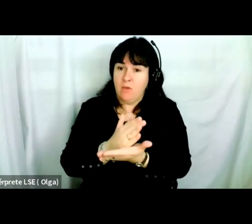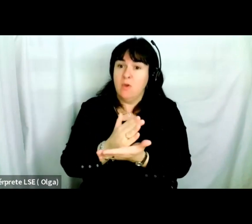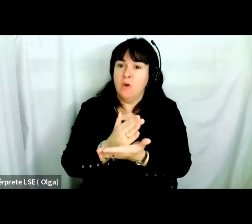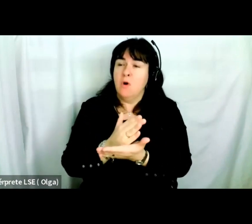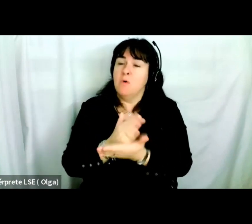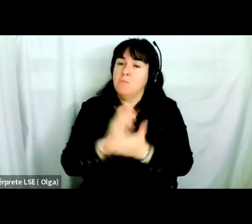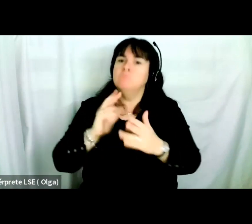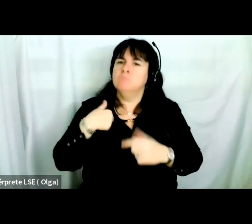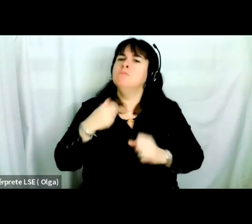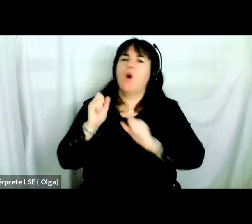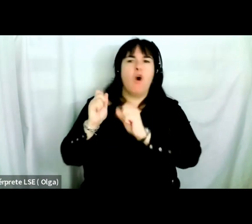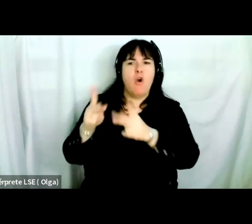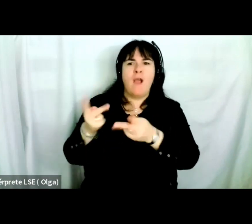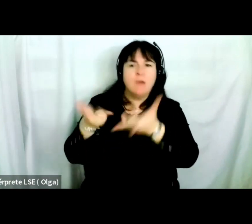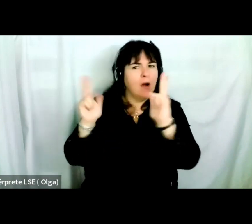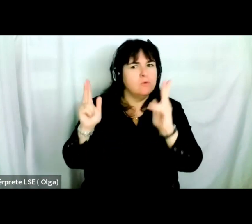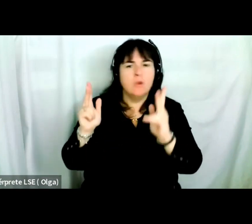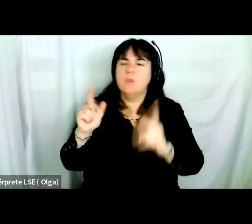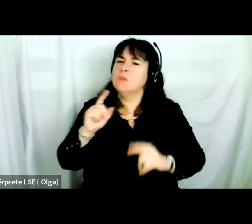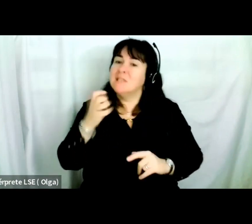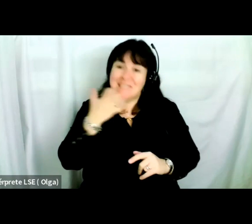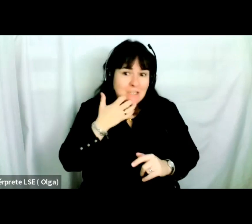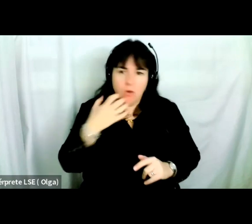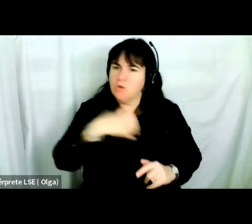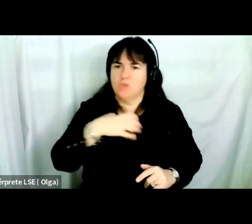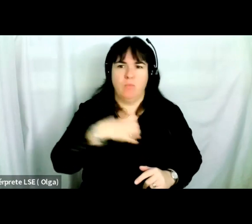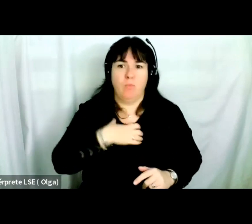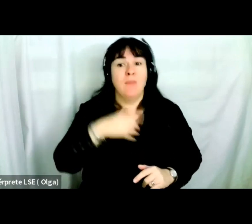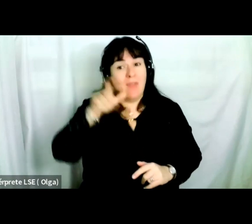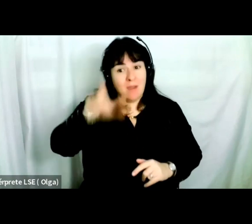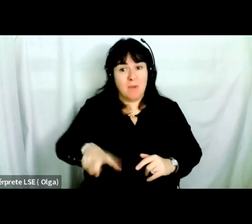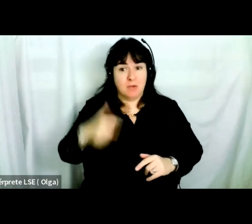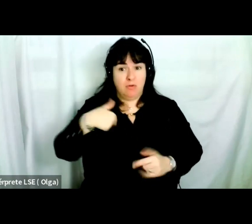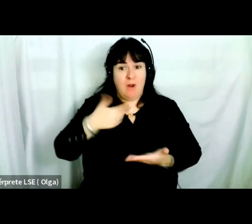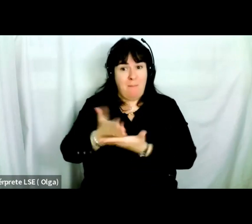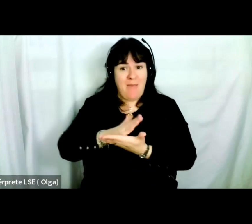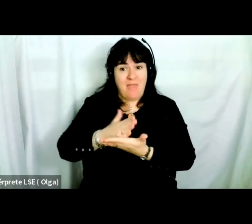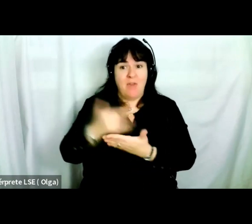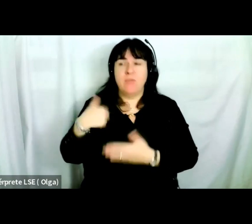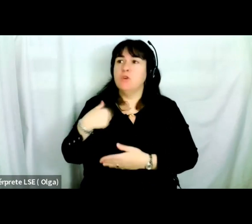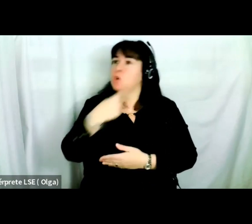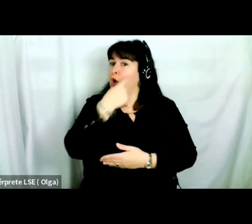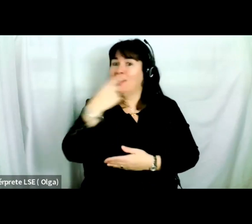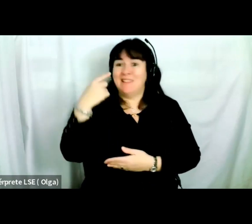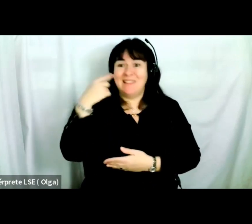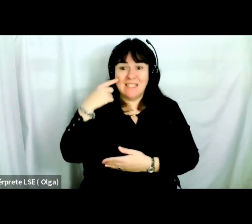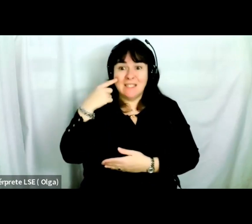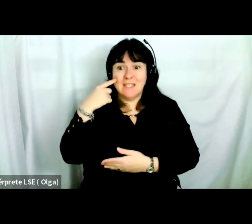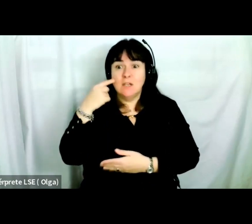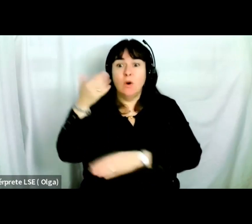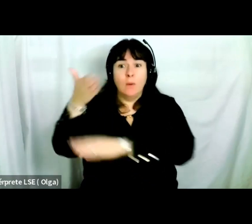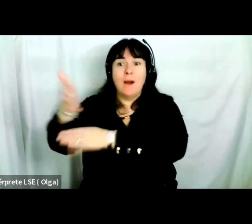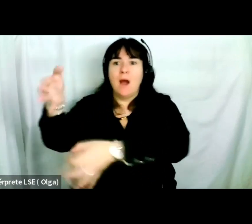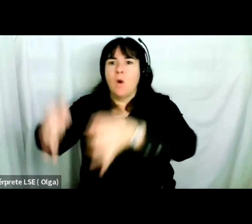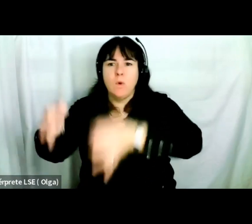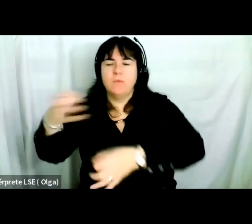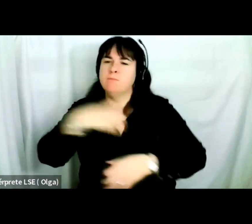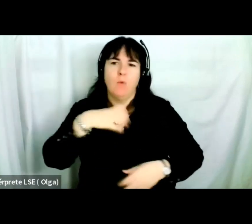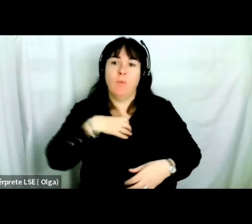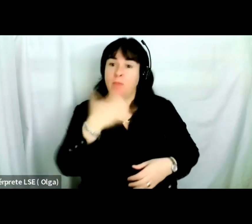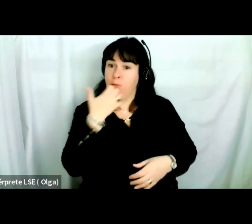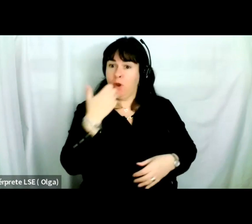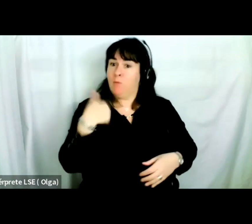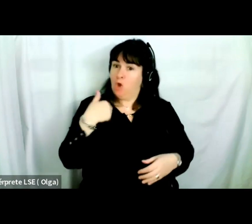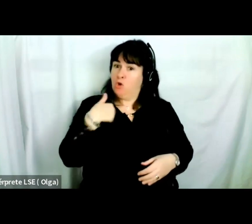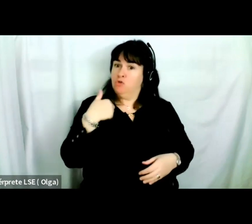Y el mediador no puede acudir como testigo en un juicio. Una de las partes no puede decirle, ven, me ayudas y dices lo que a